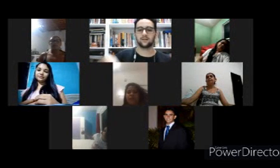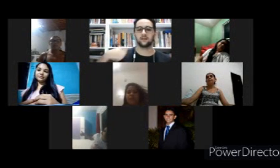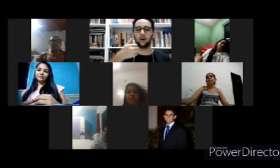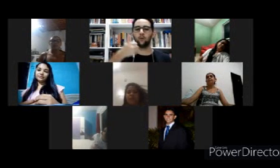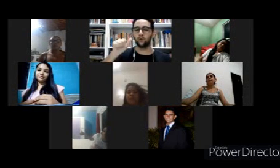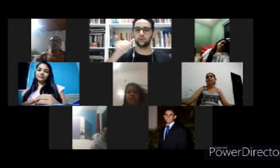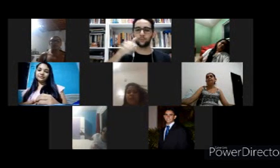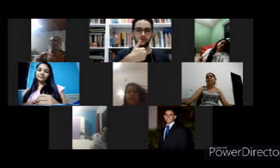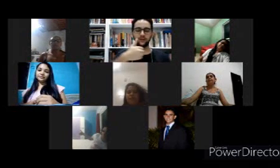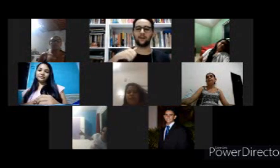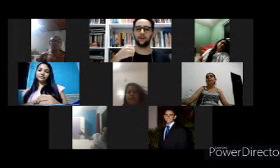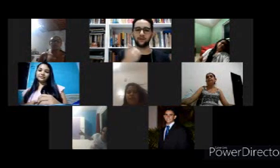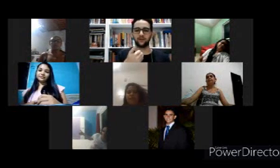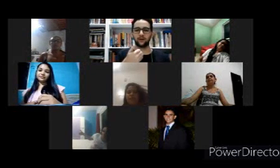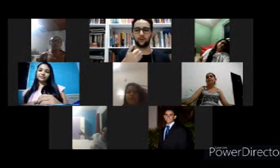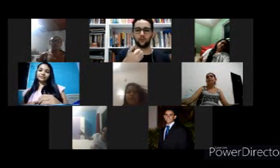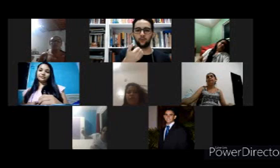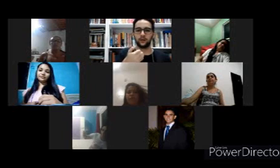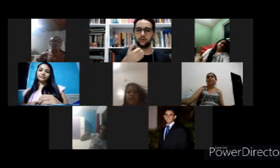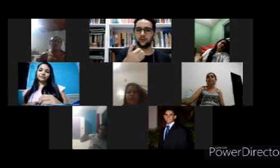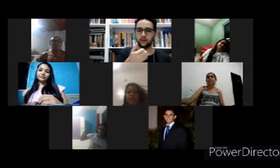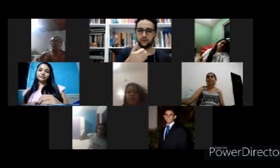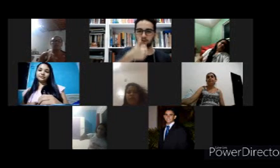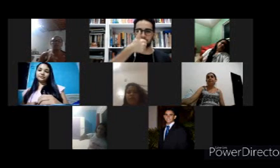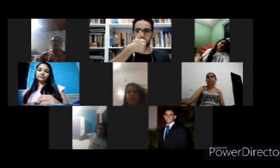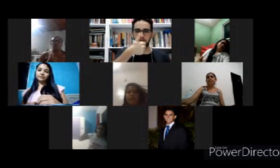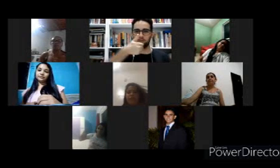1991. O 1 tu pode virar, meio que vai ficar um indo e vindo. Vai ficar